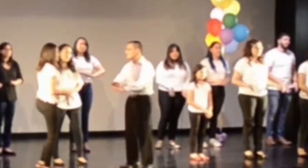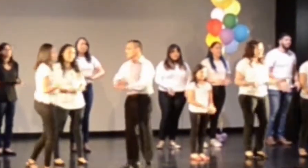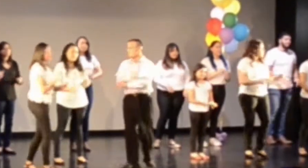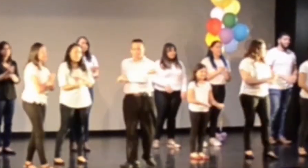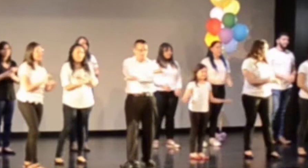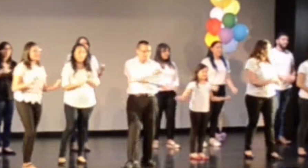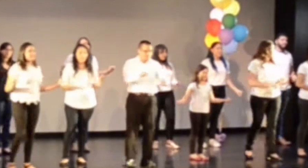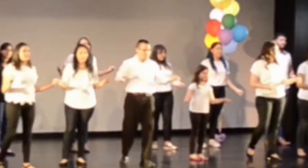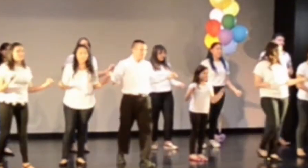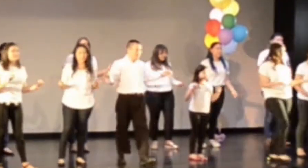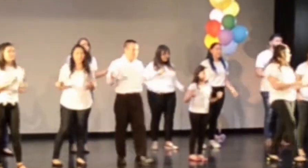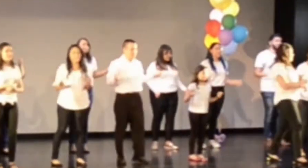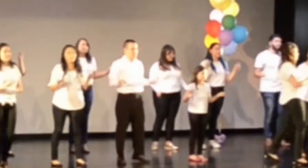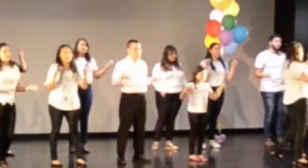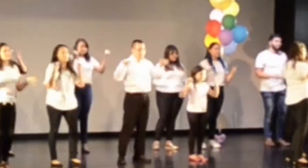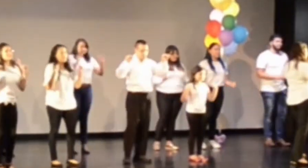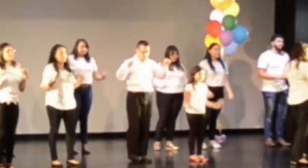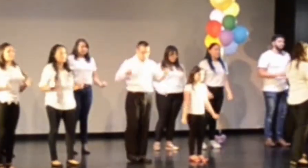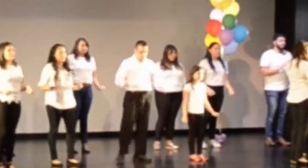No hay nada que se pueda